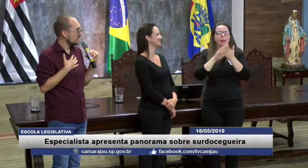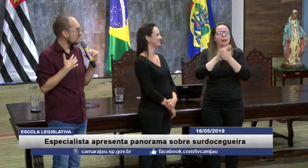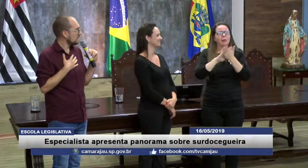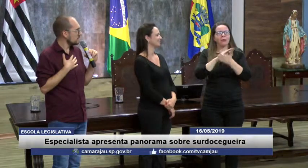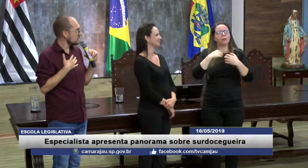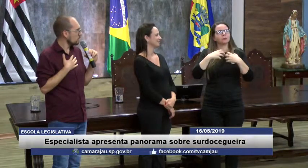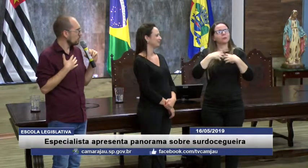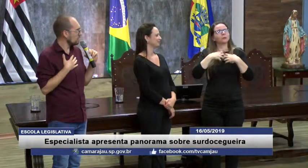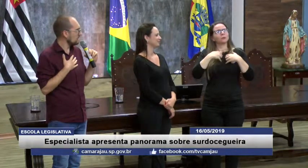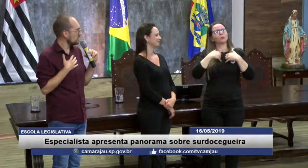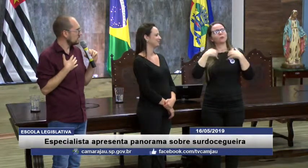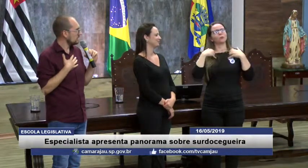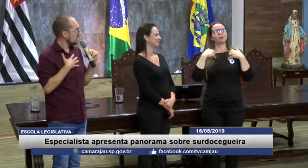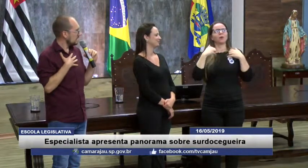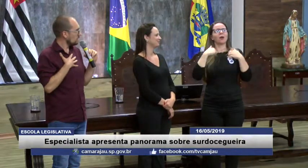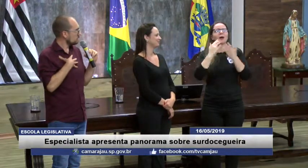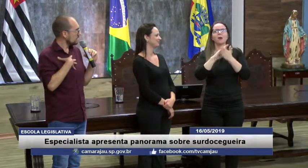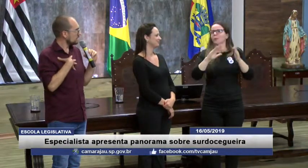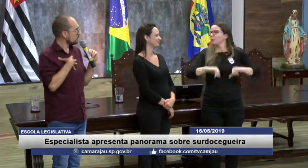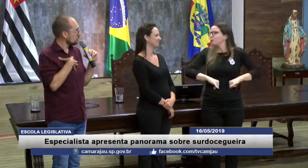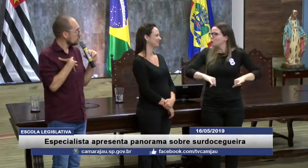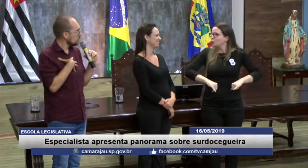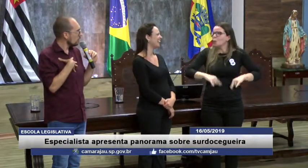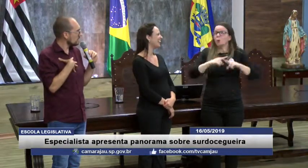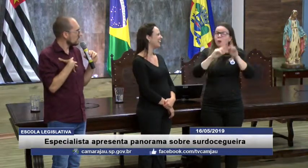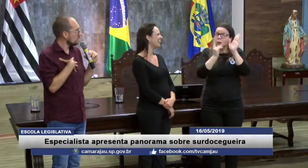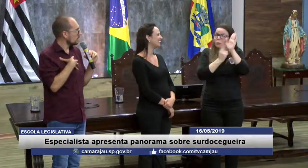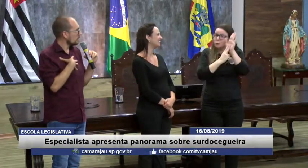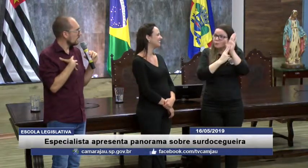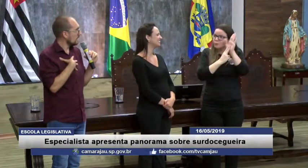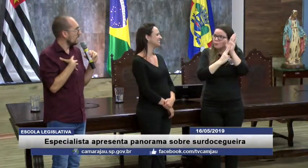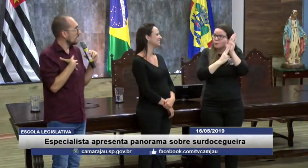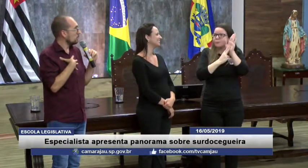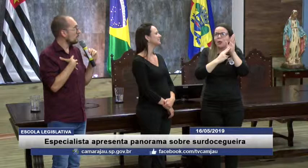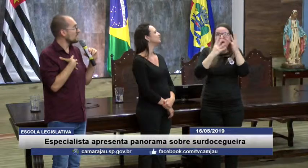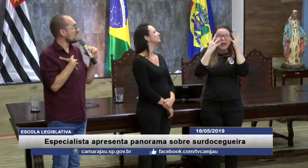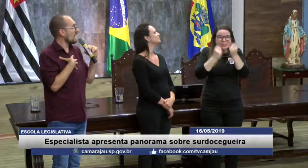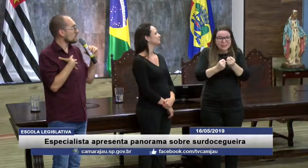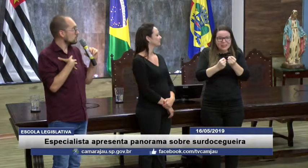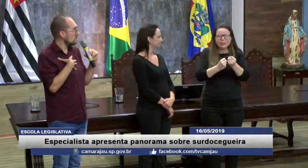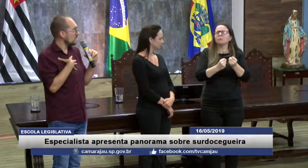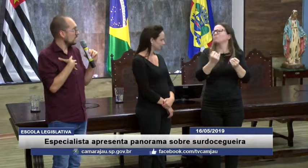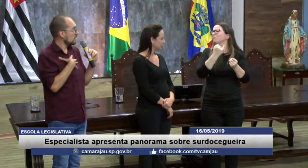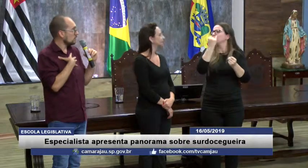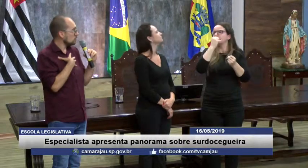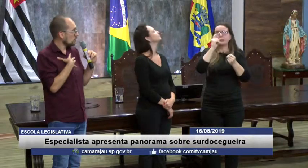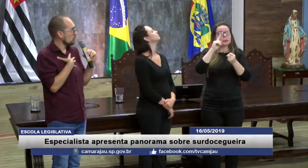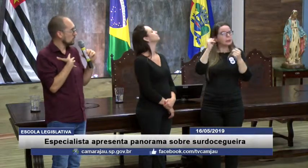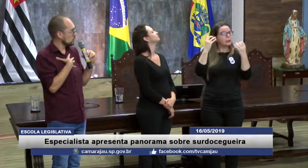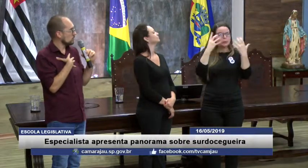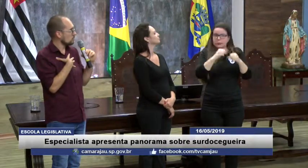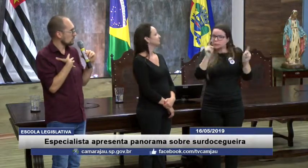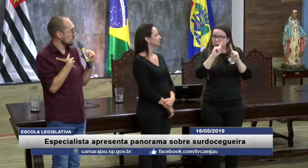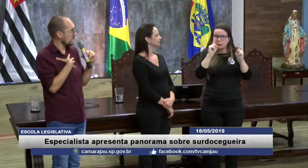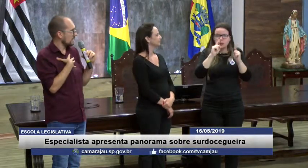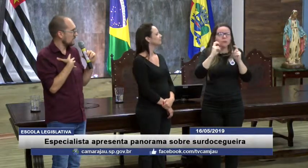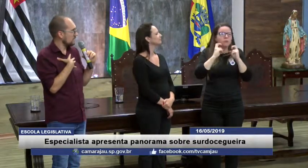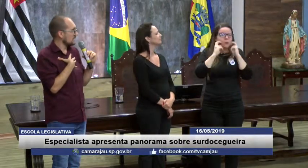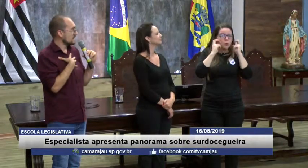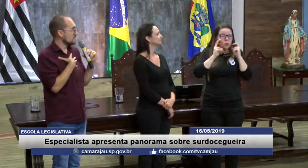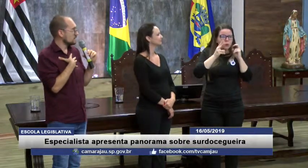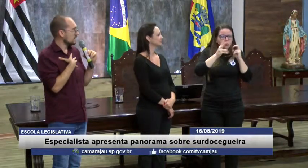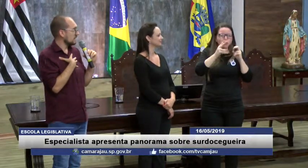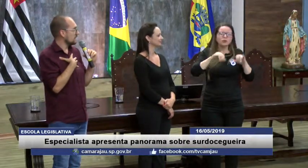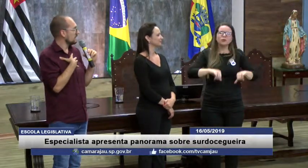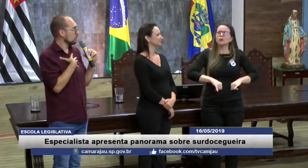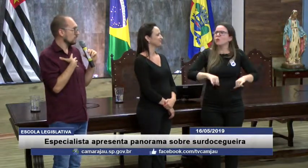parabéns, ninguém mais me ofende. Isso me deixa muito orgulhosa. Por quê? Eu precisei assumir. Eu sou uma pessoa com surdo-cegueira.